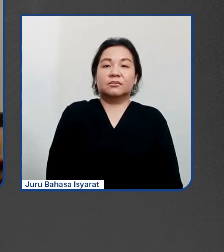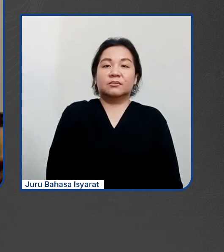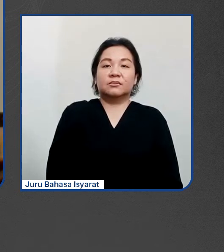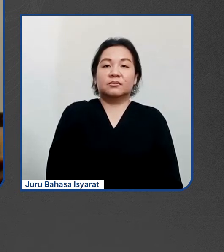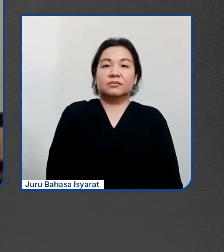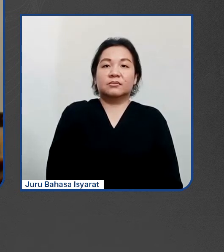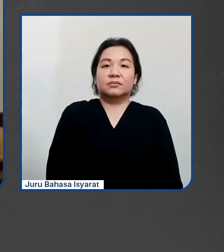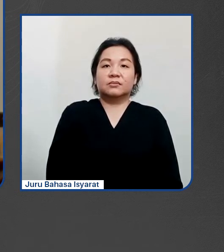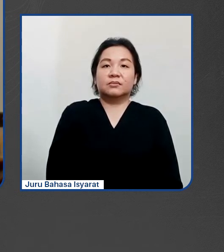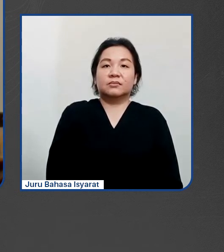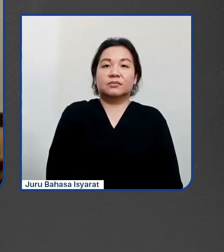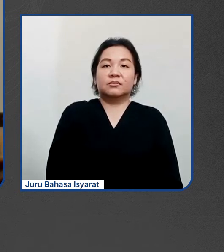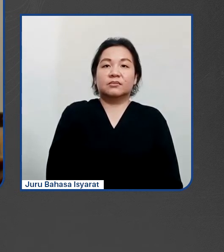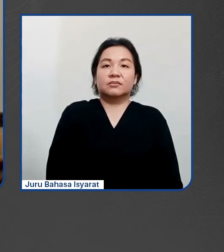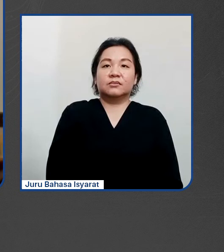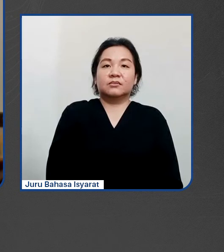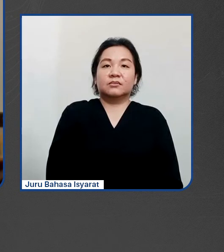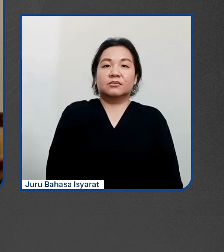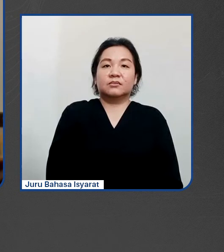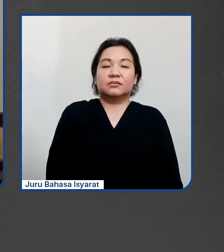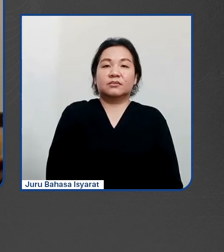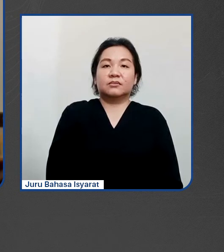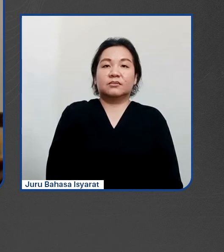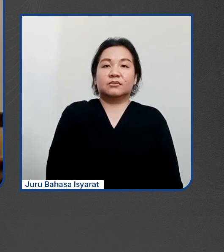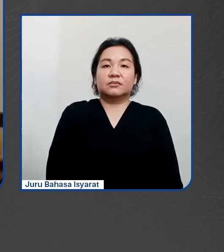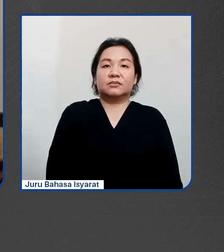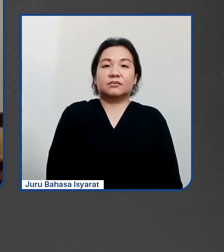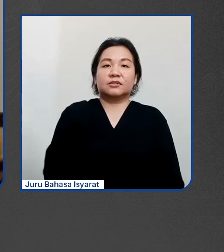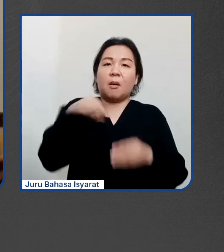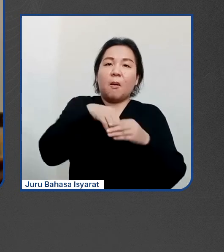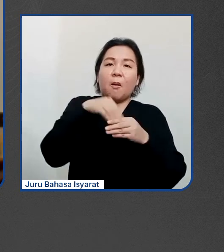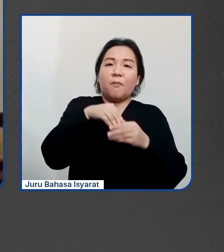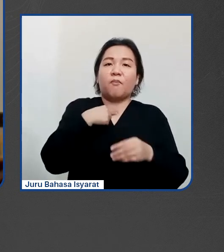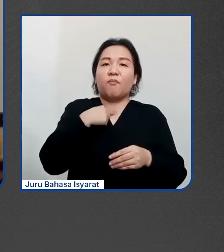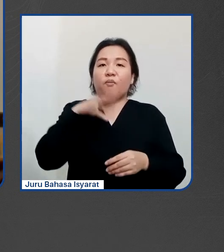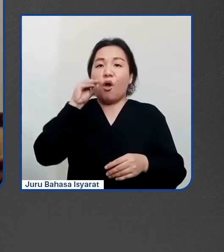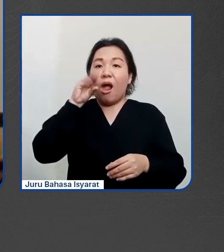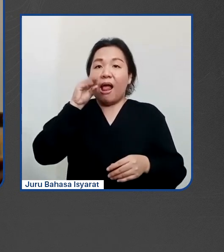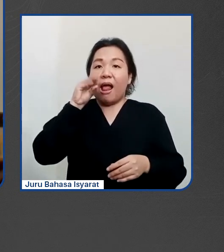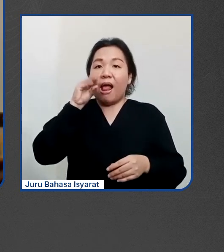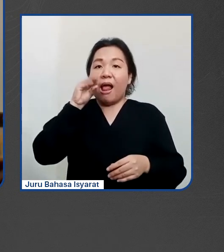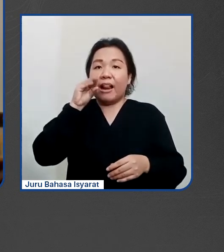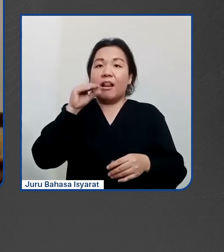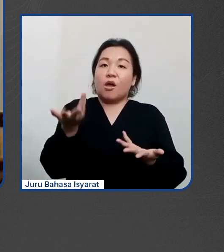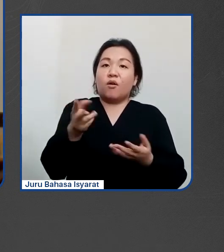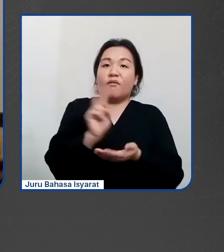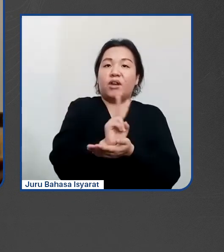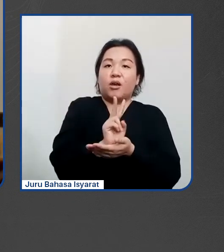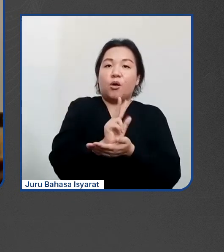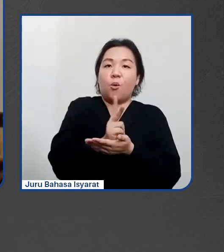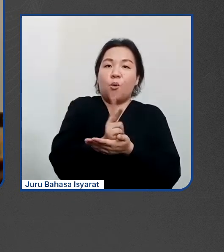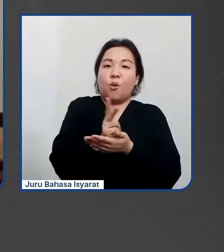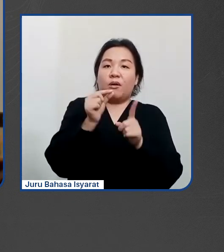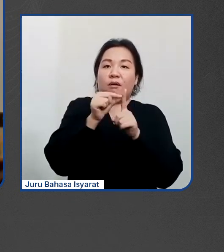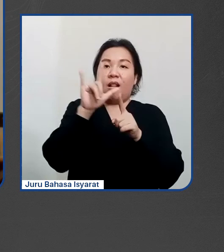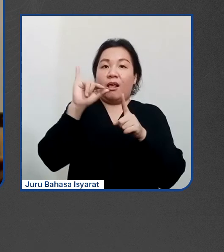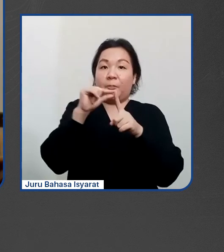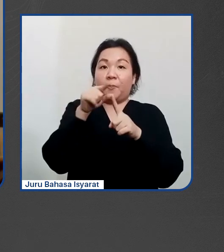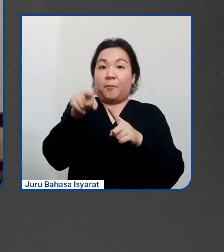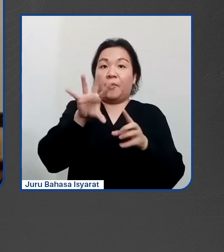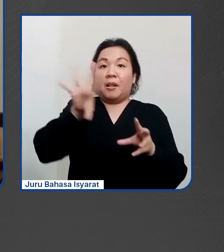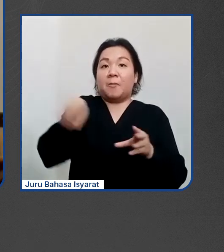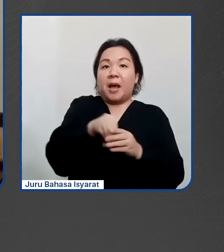dalam vokalnya atau dalam video liriknya atau video klipnya itu melibatkan para disabilitas untuk yang